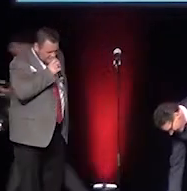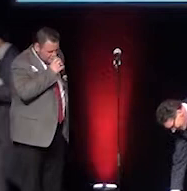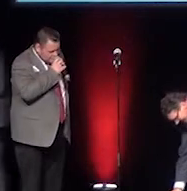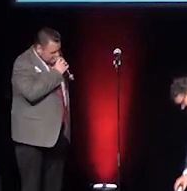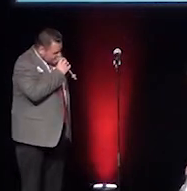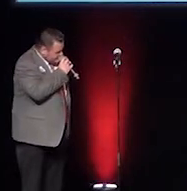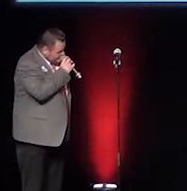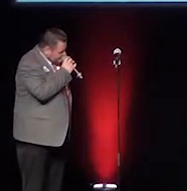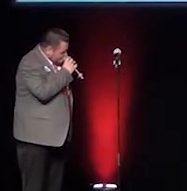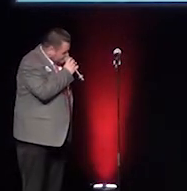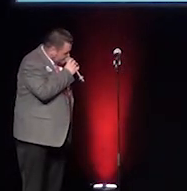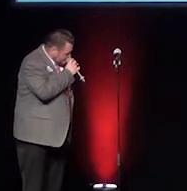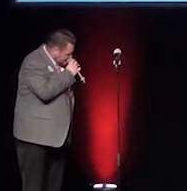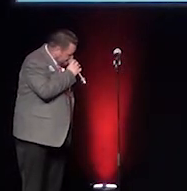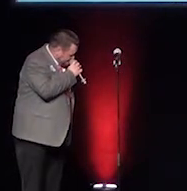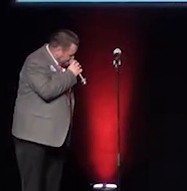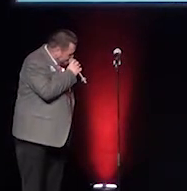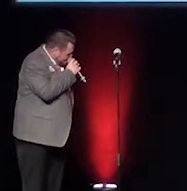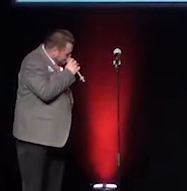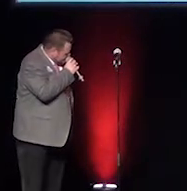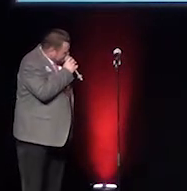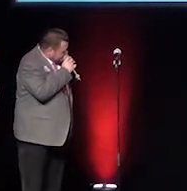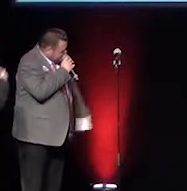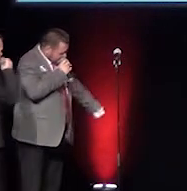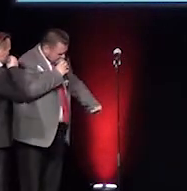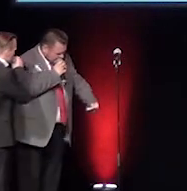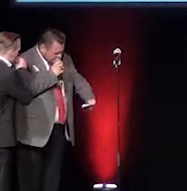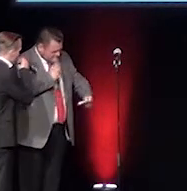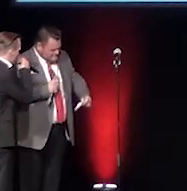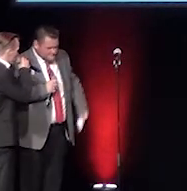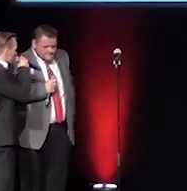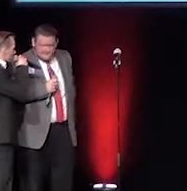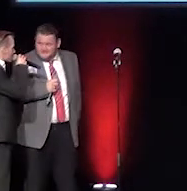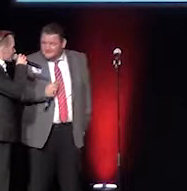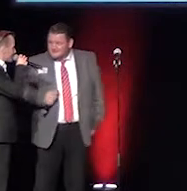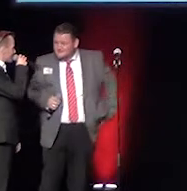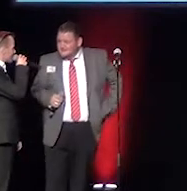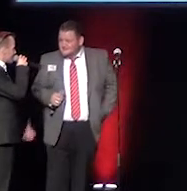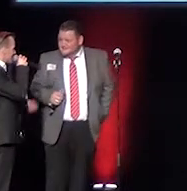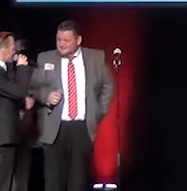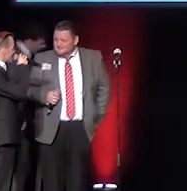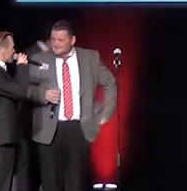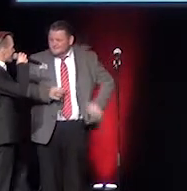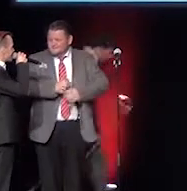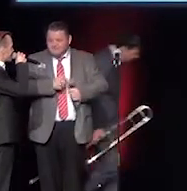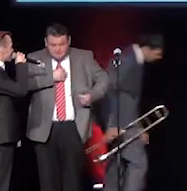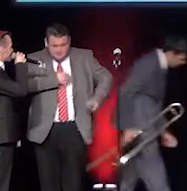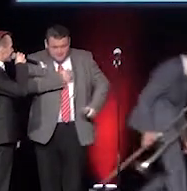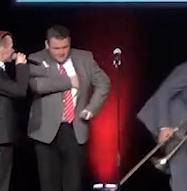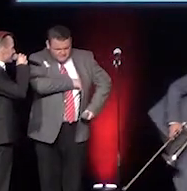Das war ein Wunsch von unserem Landesgeschäftsführer, glaube ich sogar. Ja, mein lieber Markus, bist du